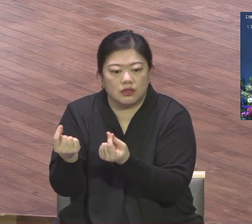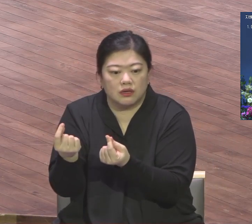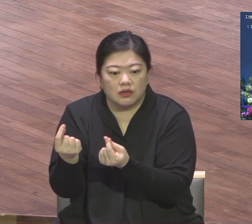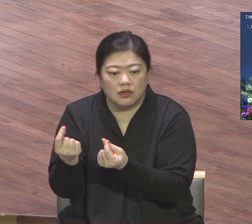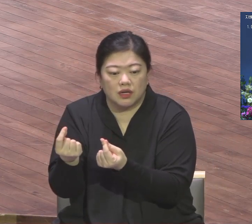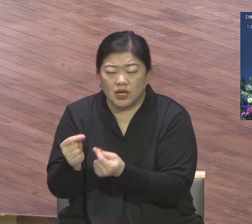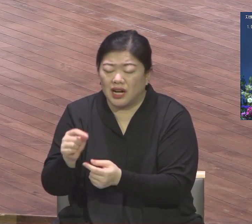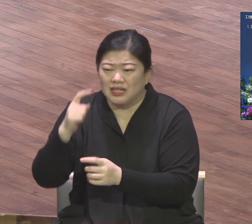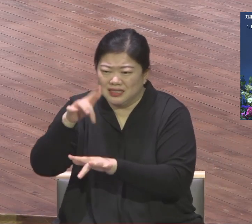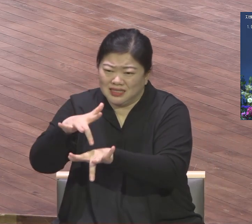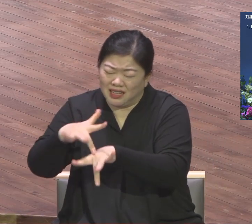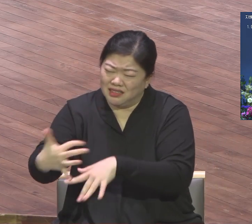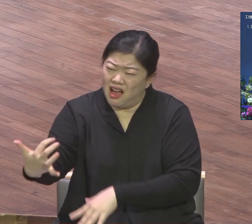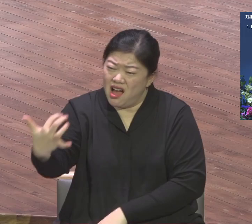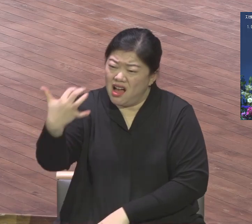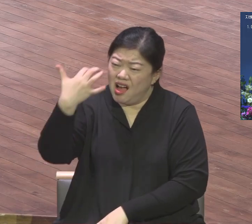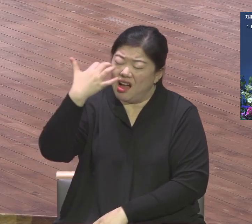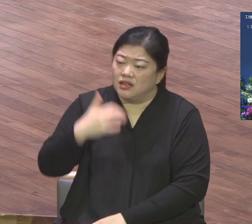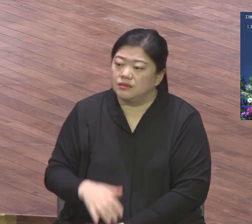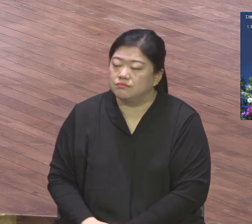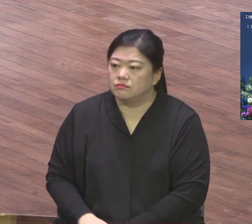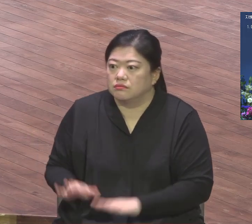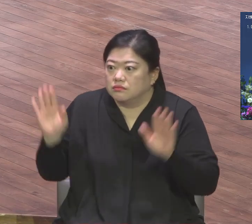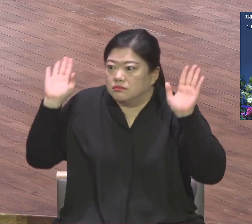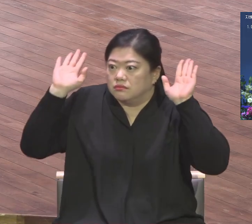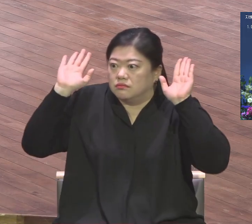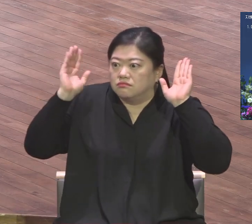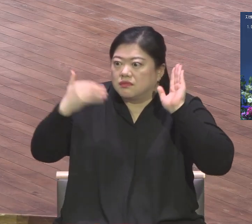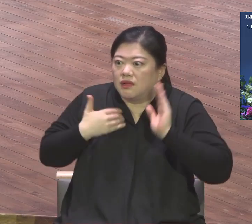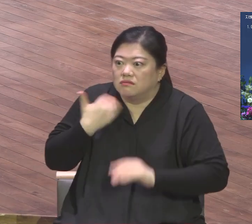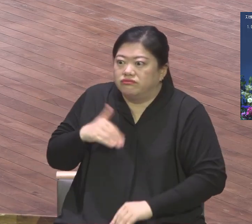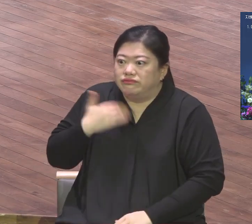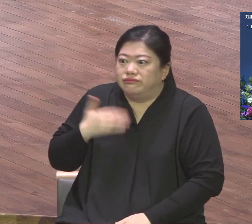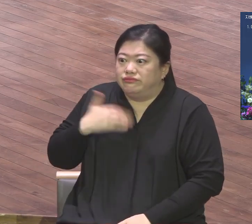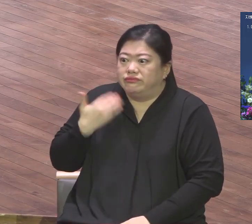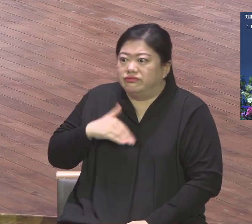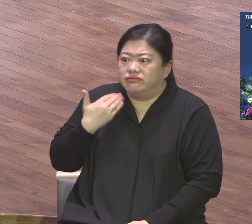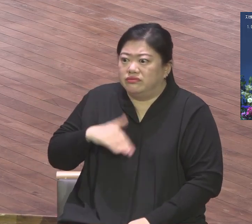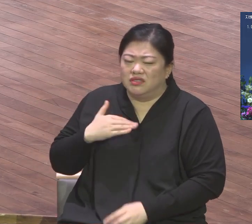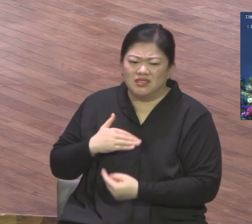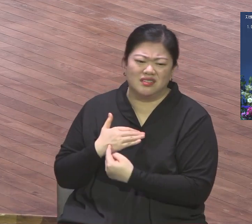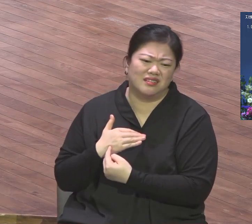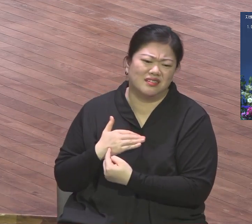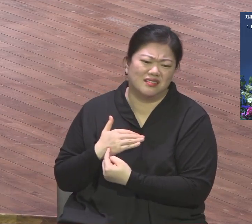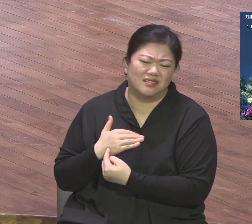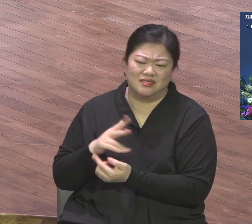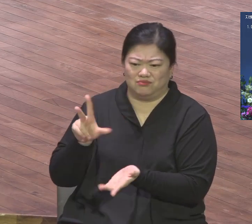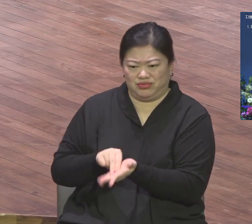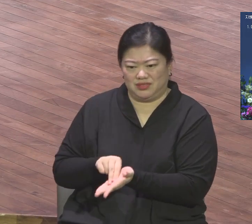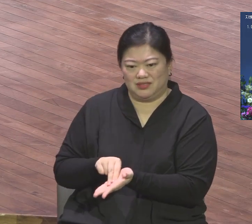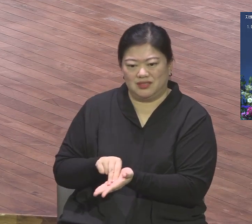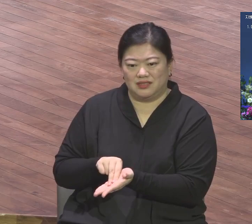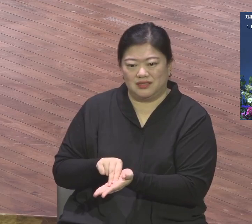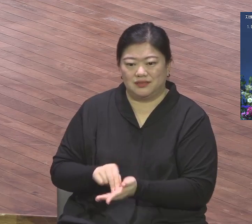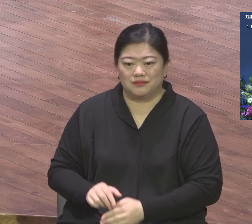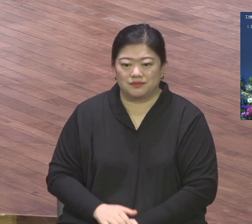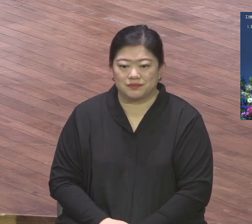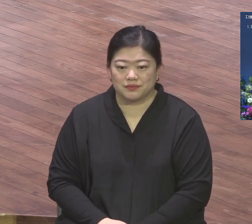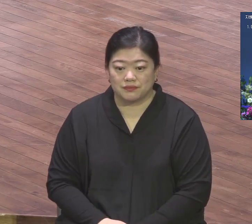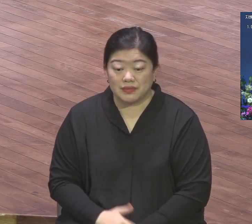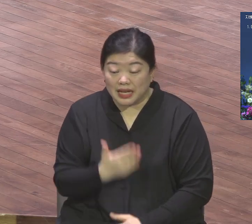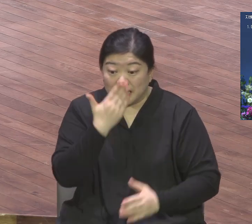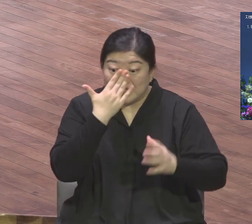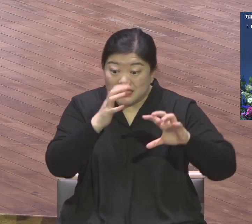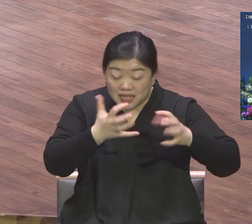영적으로 학습된 무기력이, 영적으로. 이스라엘 백성들의 모습 보면 그렇잖아요. 얘들이 자꾸